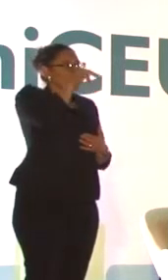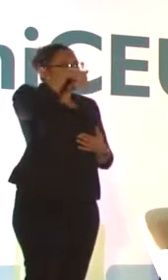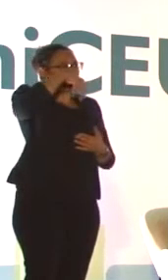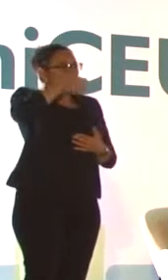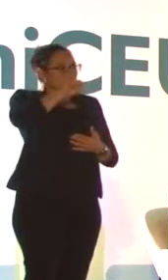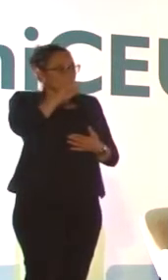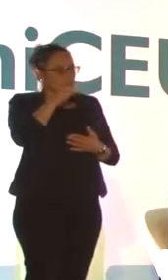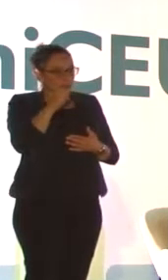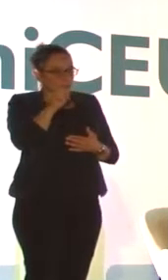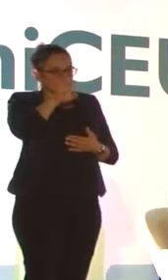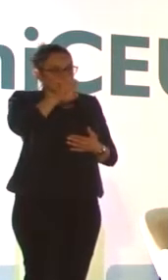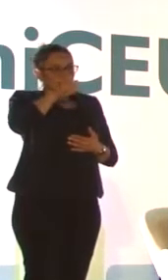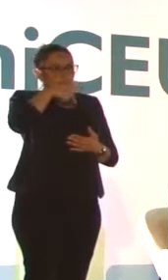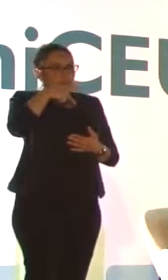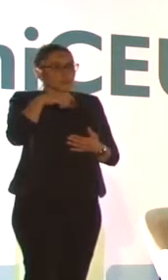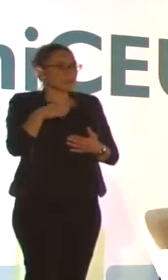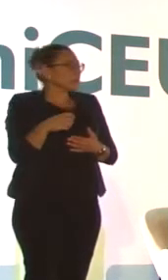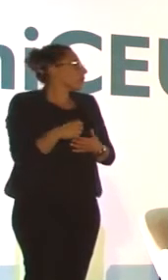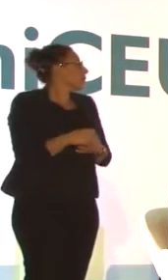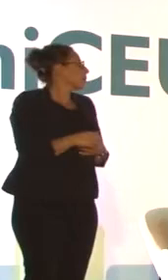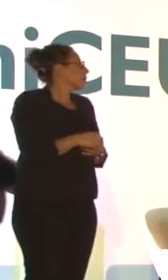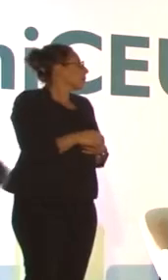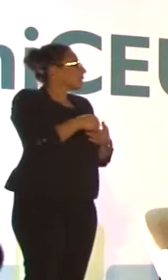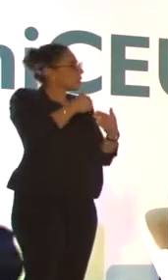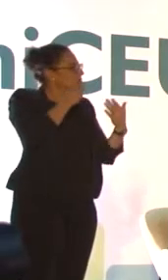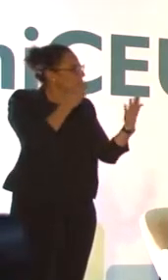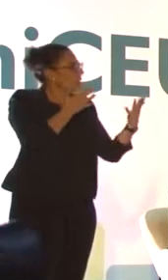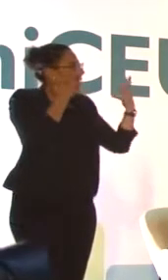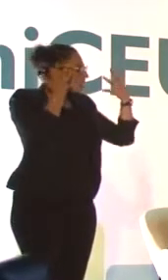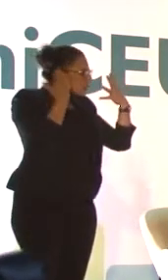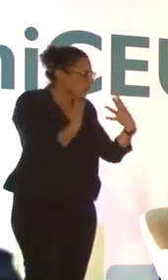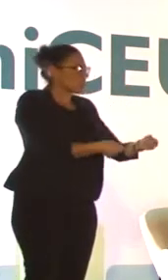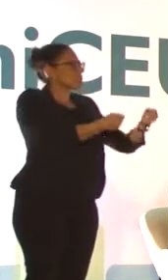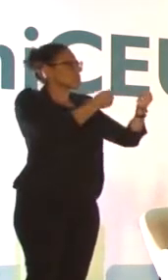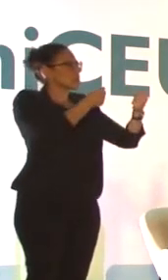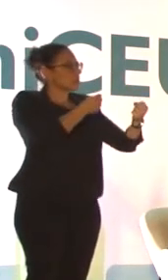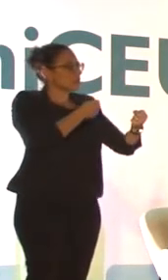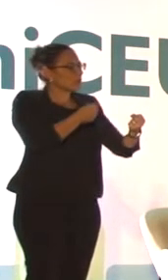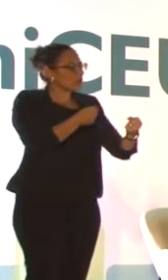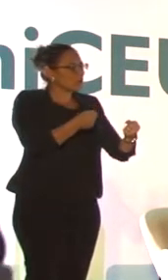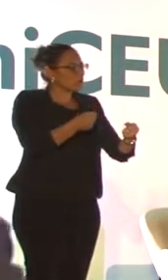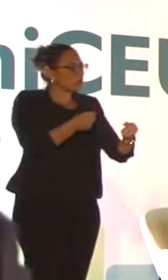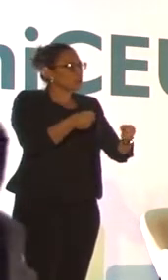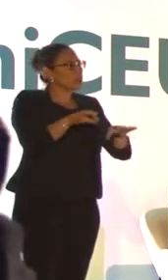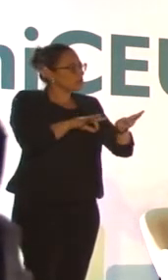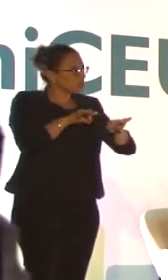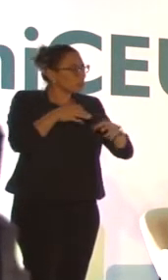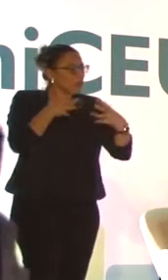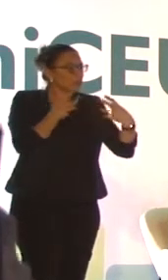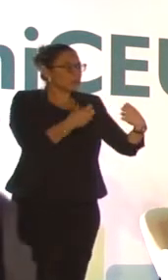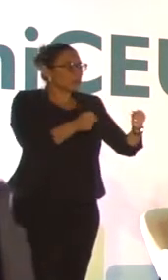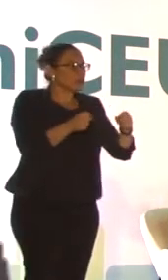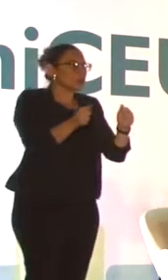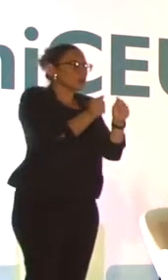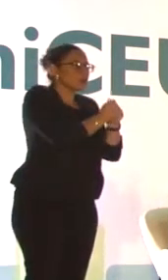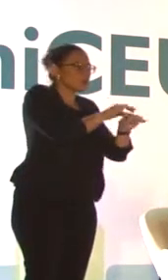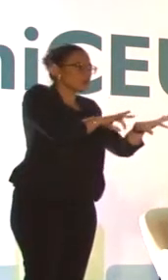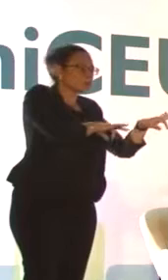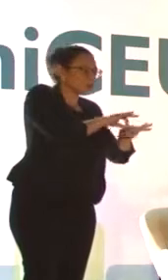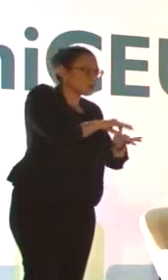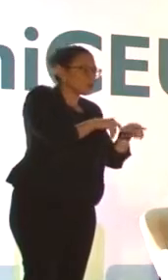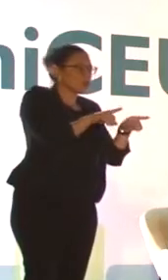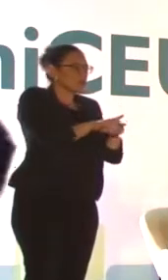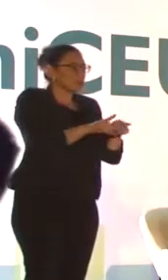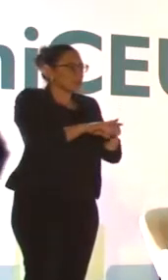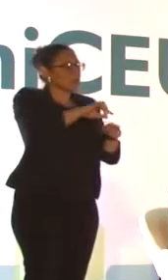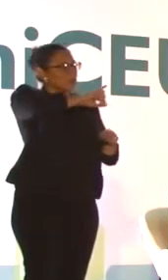Unesp, pela prontidão com que vocês se dispuseram a fazer esse projeto junto com a gente. Cumprimentar o Jean-Marc,